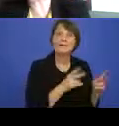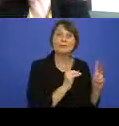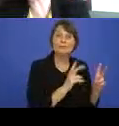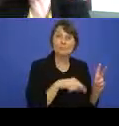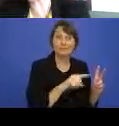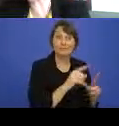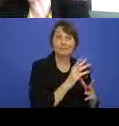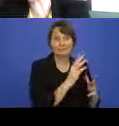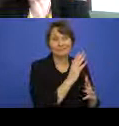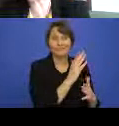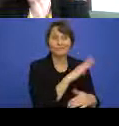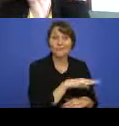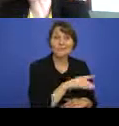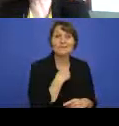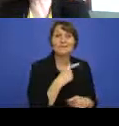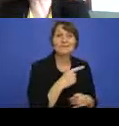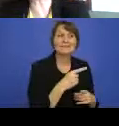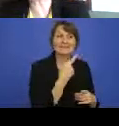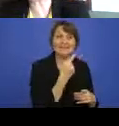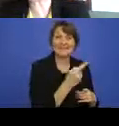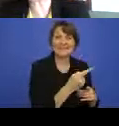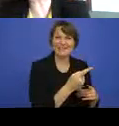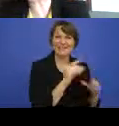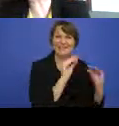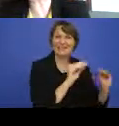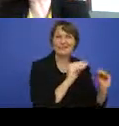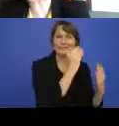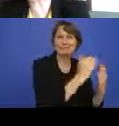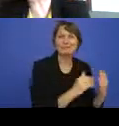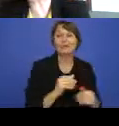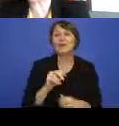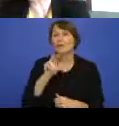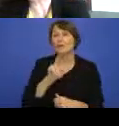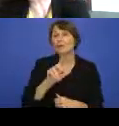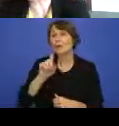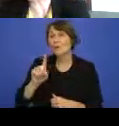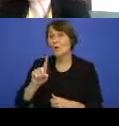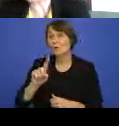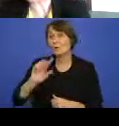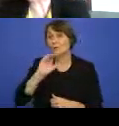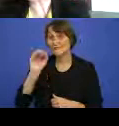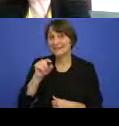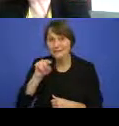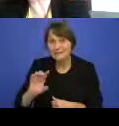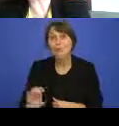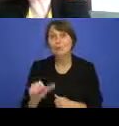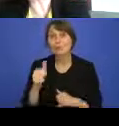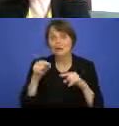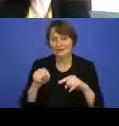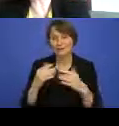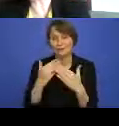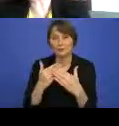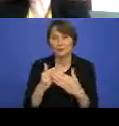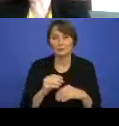aucun n'avait les données ventilées sur ce point, alors que c'est le cas de 31% pour l'école